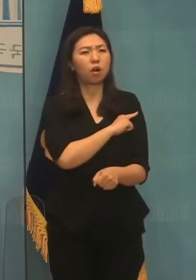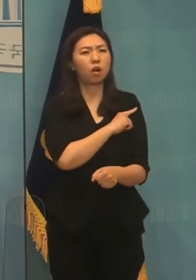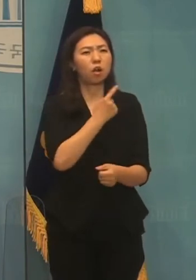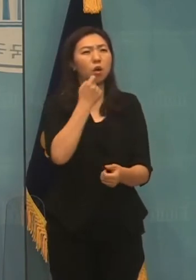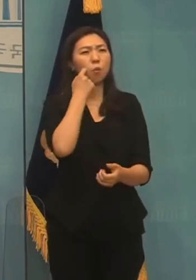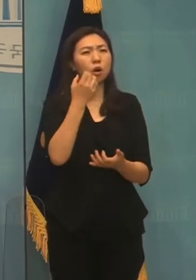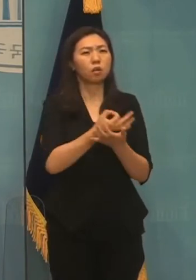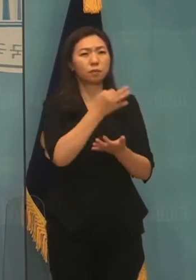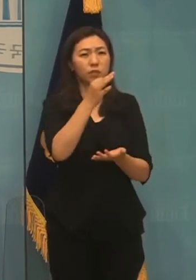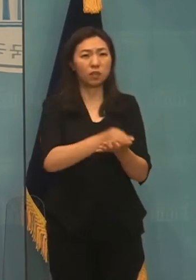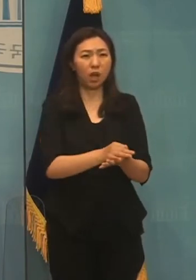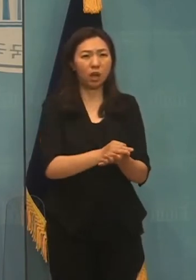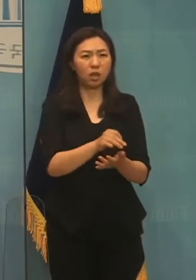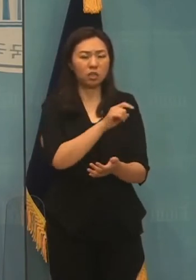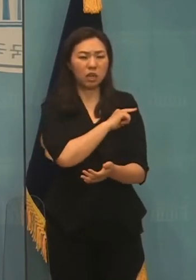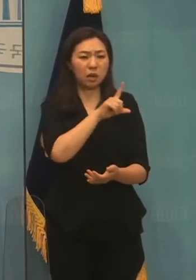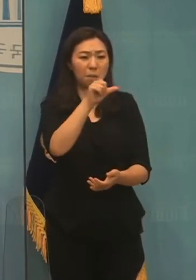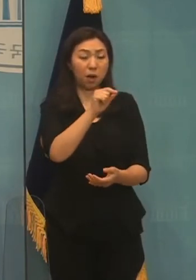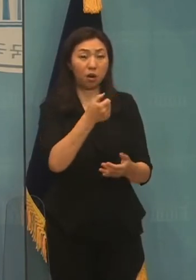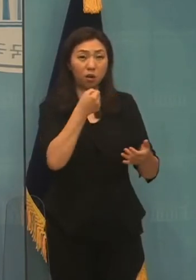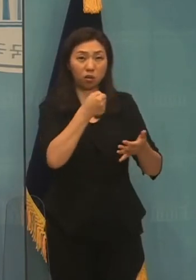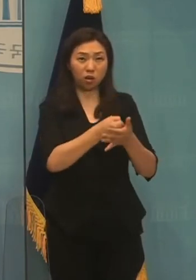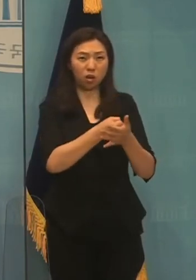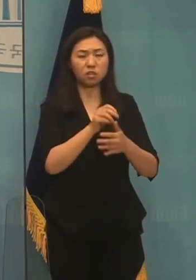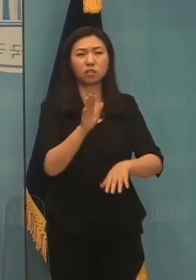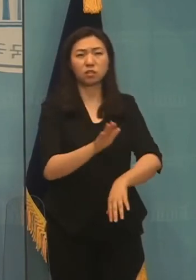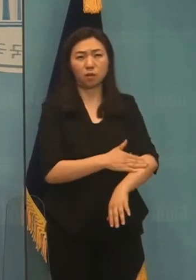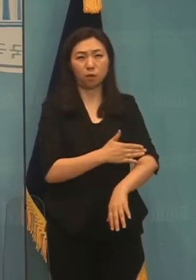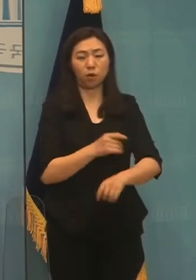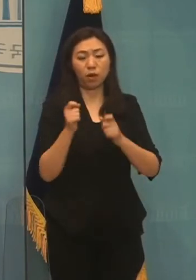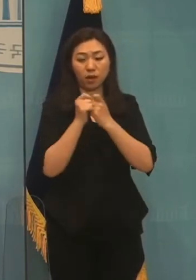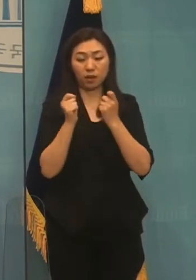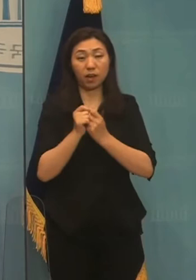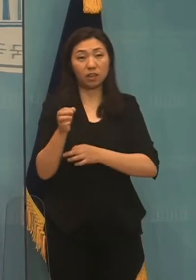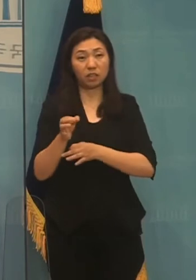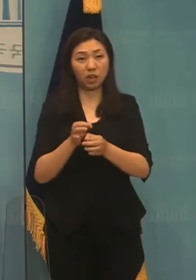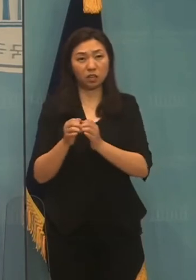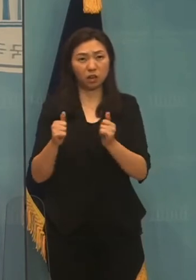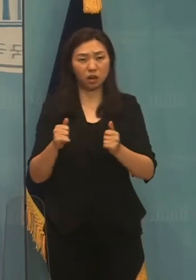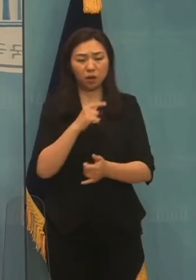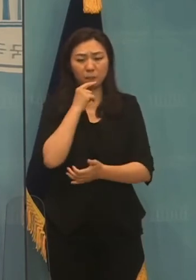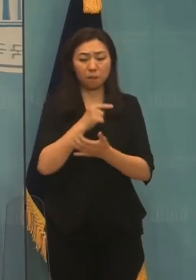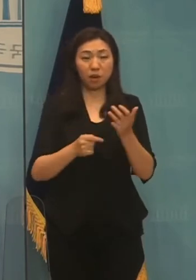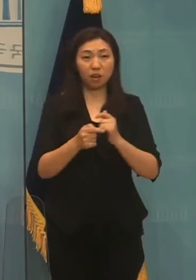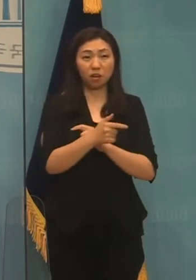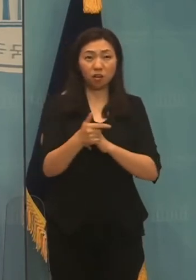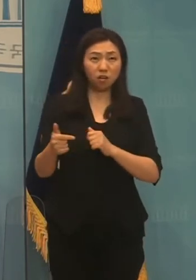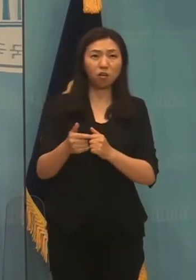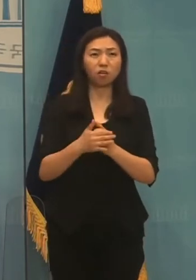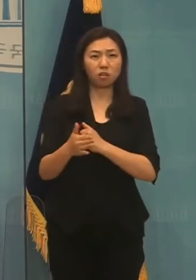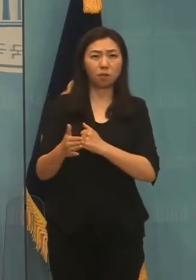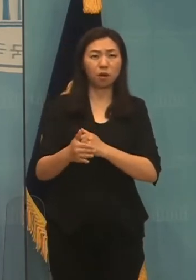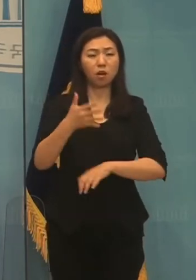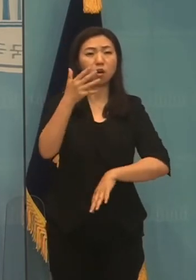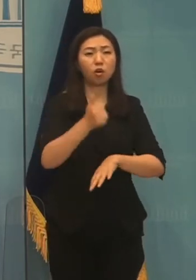드러났다. 자영업자가 큰 타격을 받아 결과적으로 일자리가 없어지는 현상이 발생했다라고